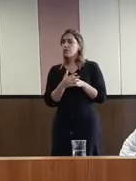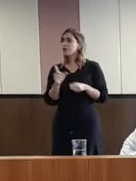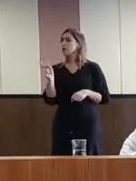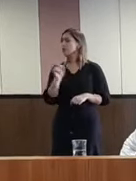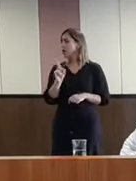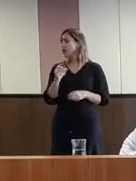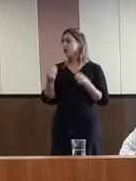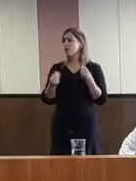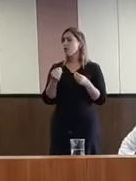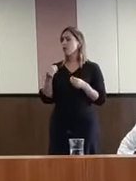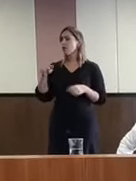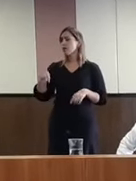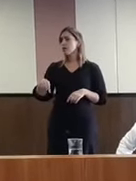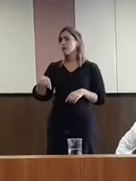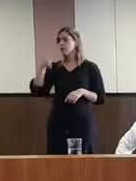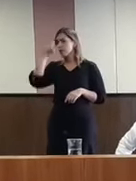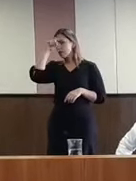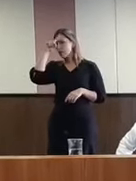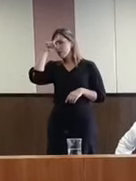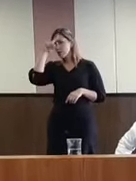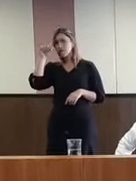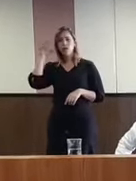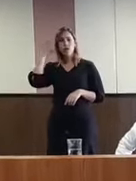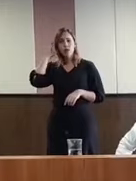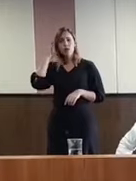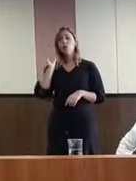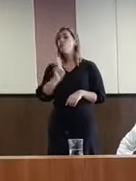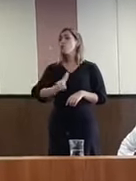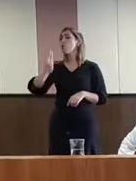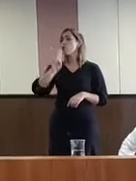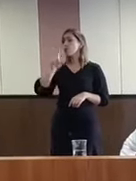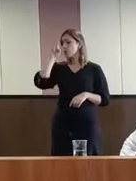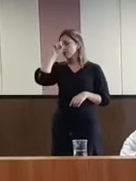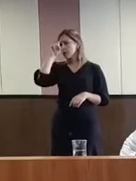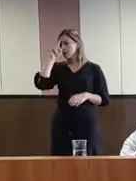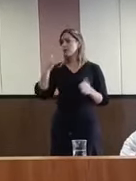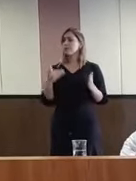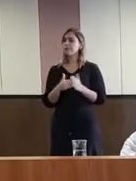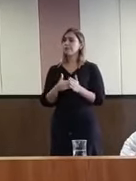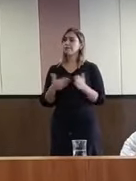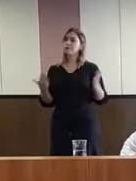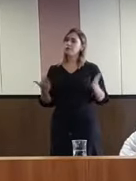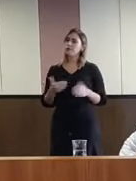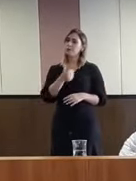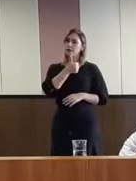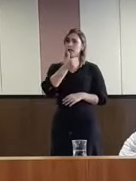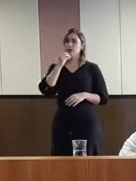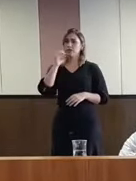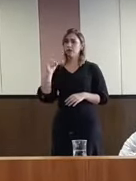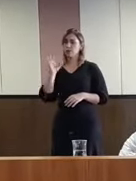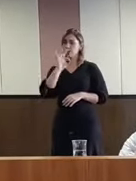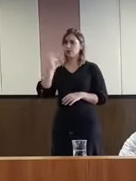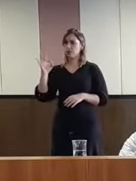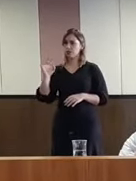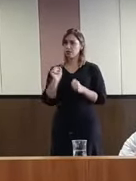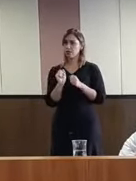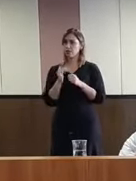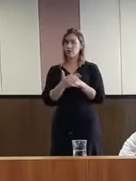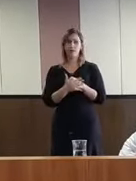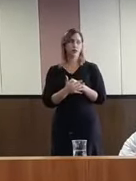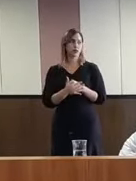demais hospitais regionais do estado. O único hospital, até aqui, 100% vocacionado para atender as